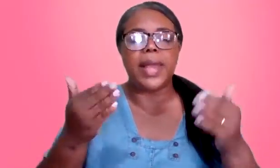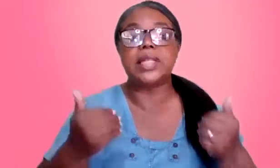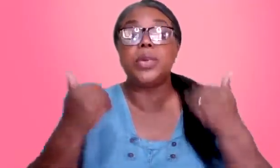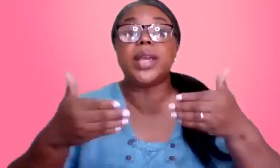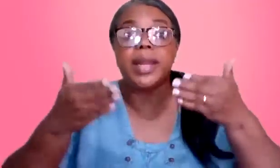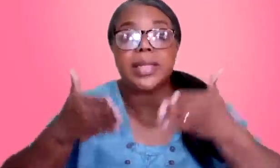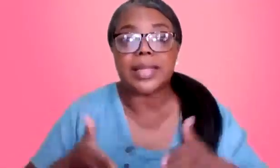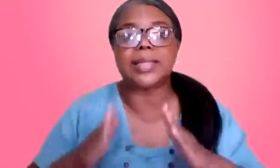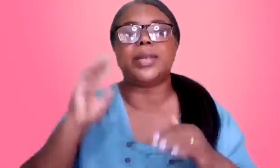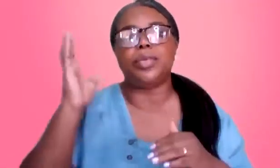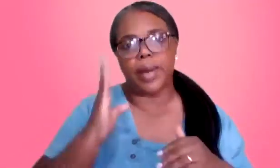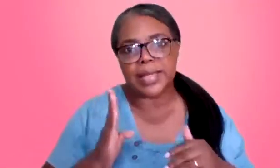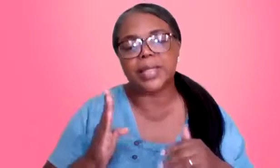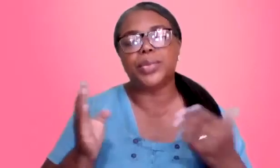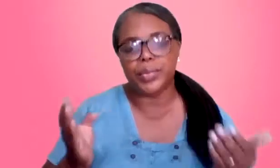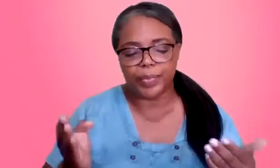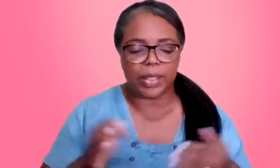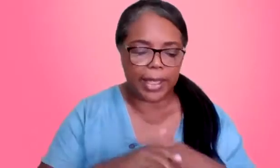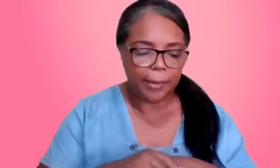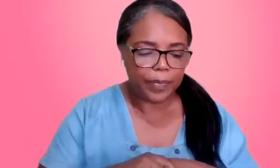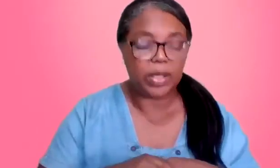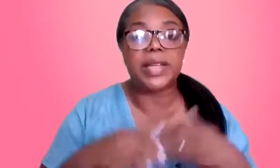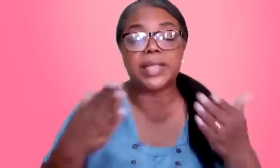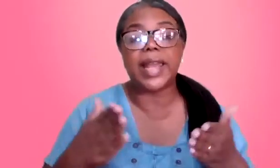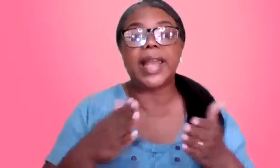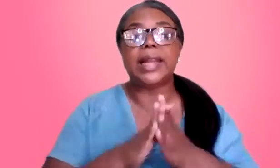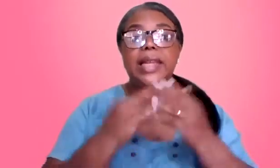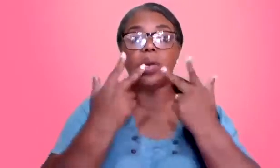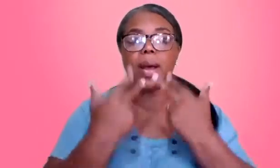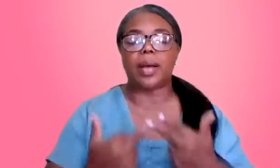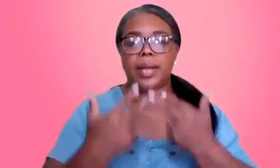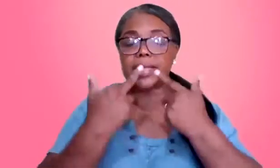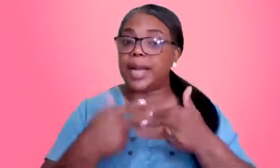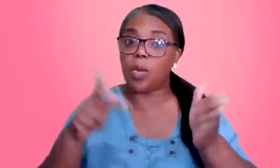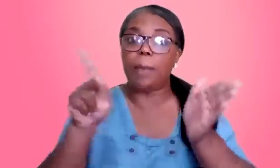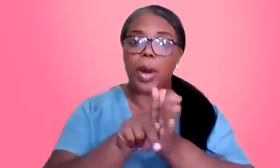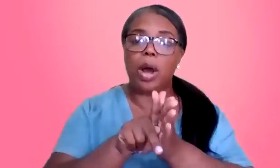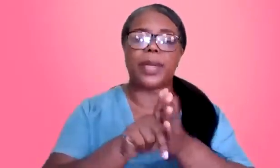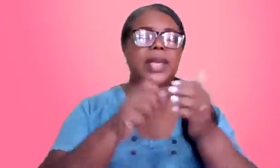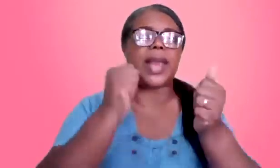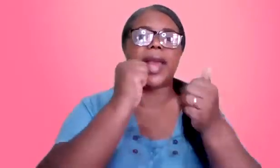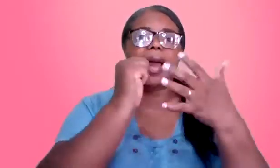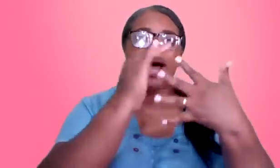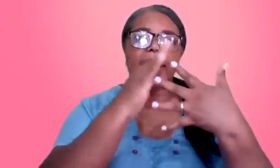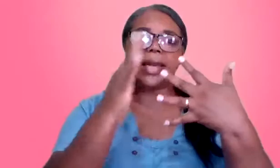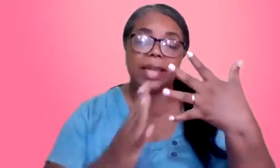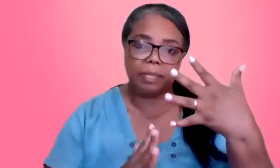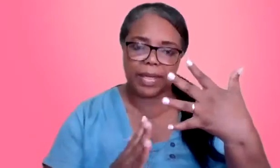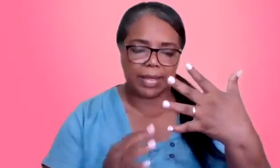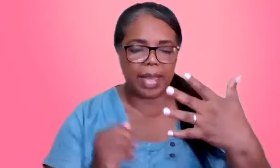mesmo que eles nasceram no Brasil, né? Então eles têm a língua própria, que é a Libras, né? Eu